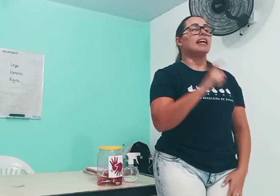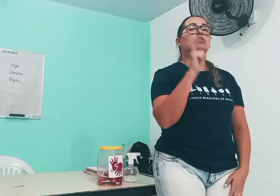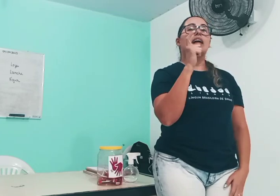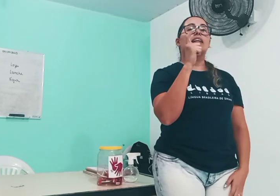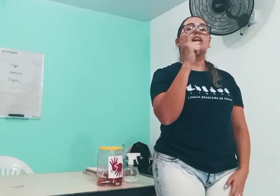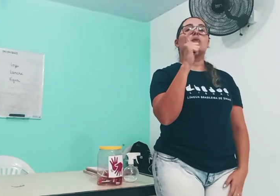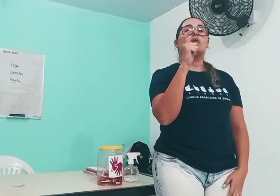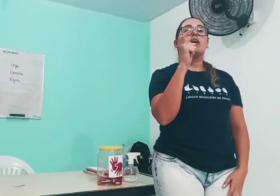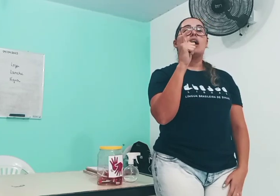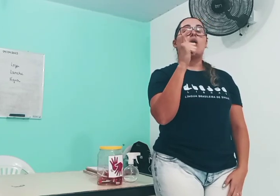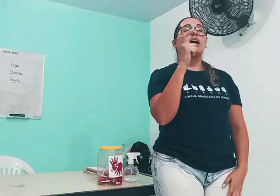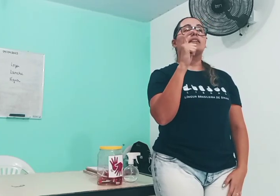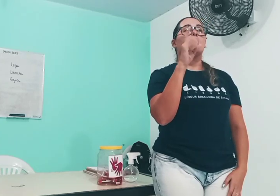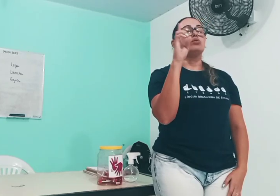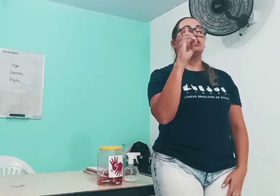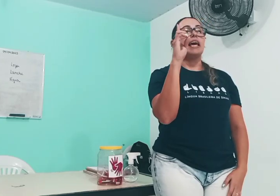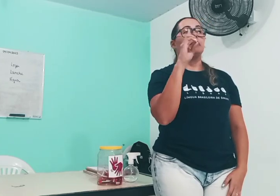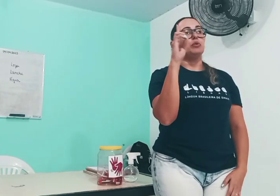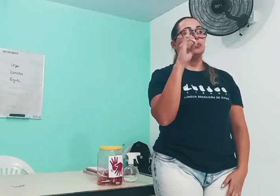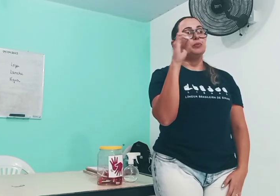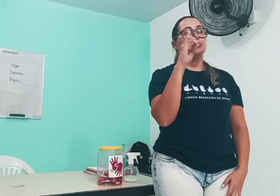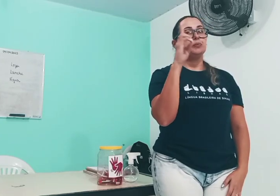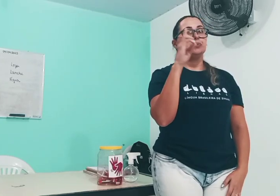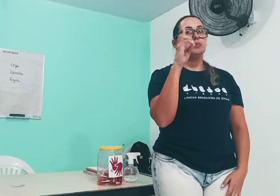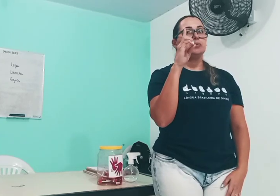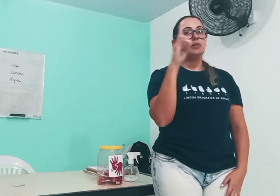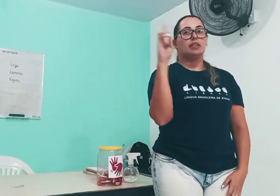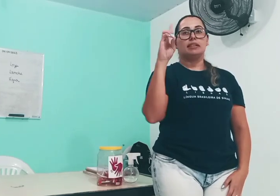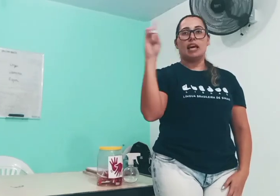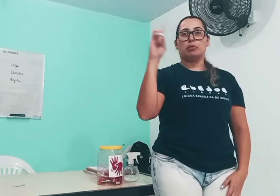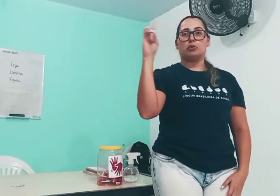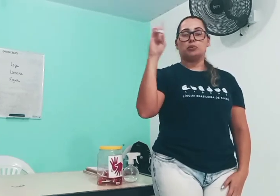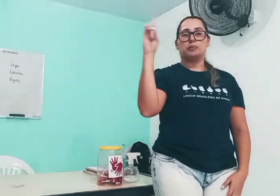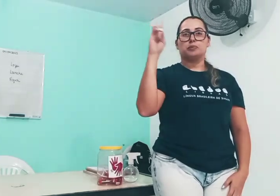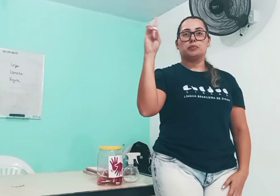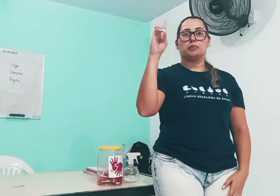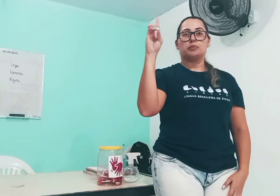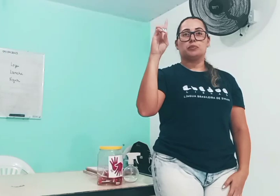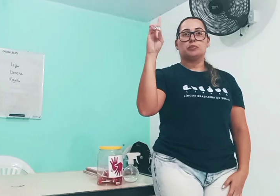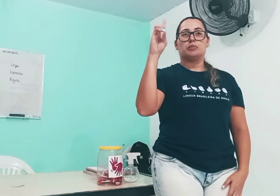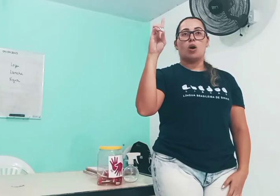paguei no cartão. Qual cartão de débito? Débito. Vai ver.